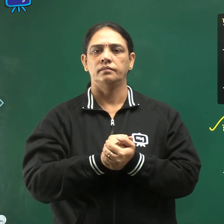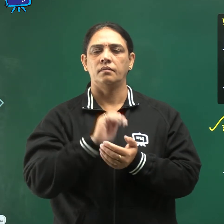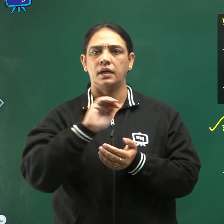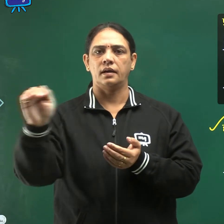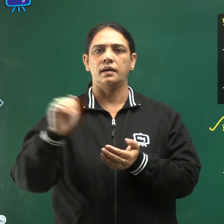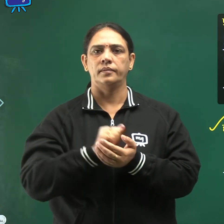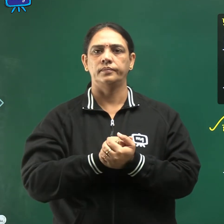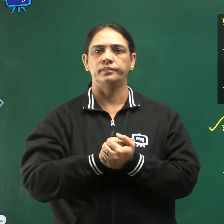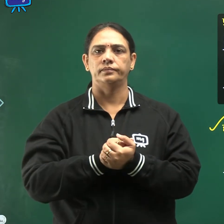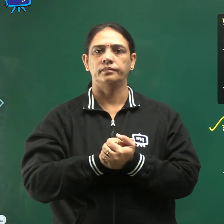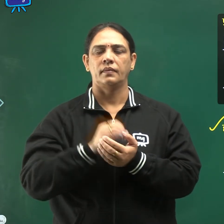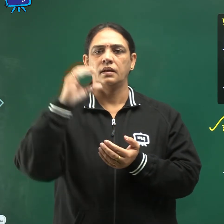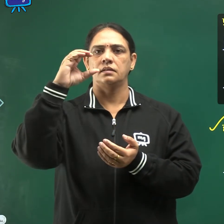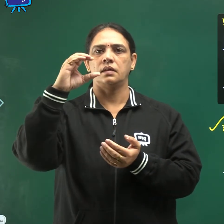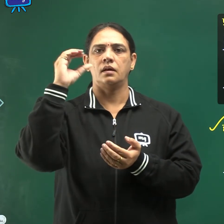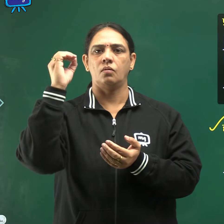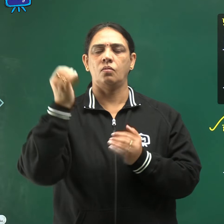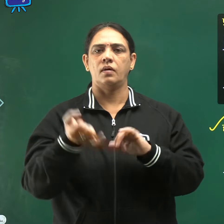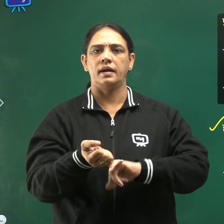बटे कॉस